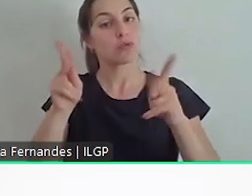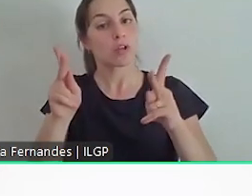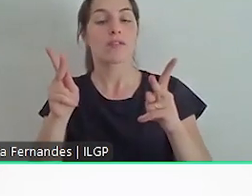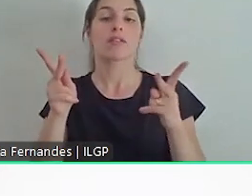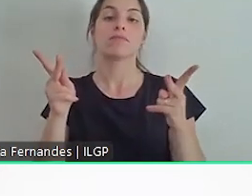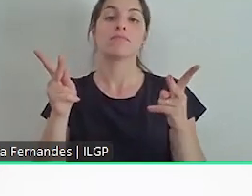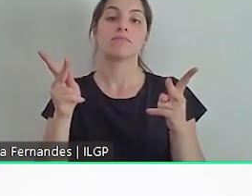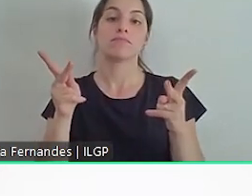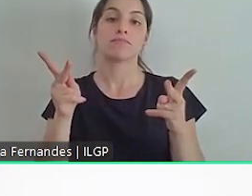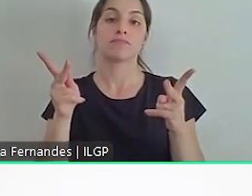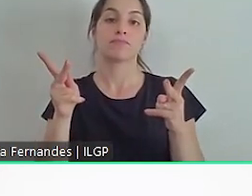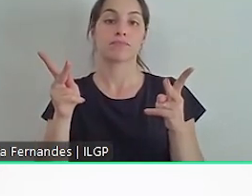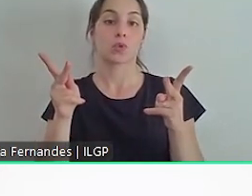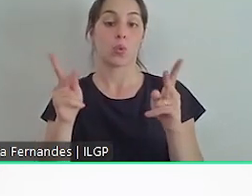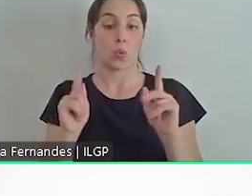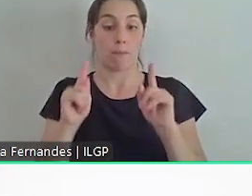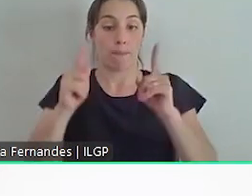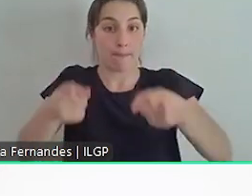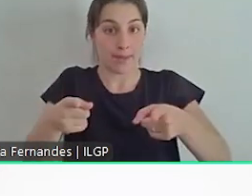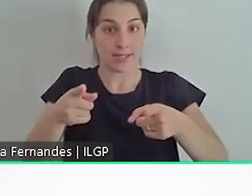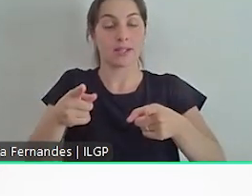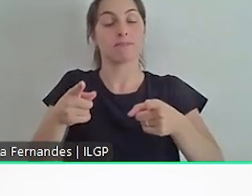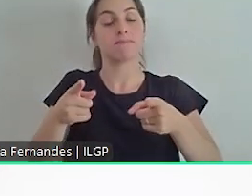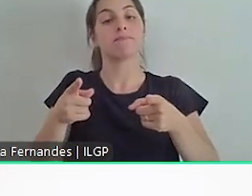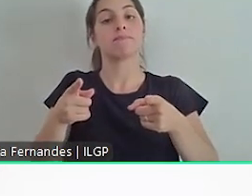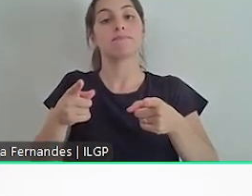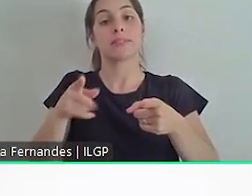se tornar membro da rede INA Alumni.